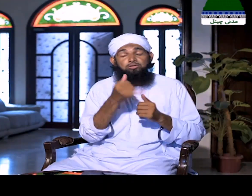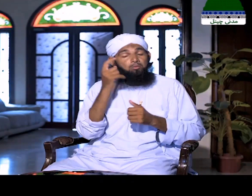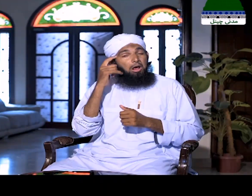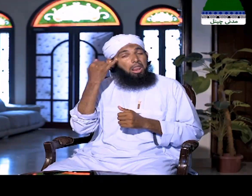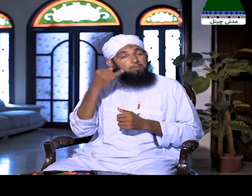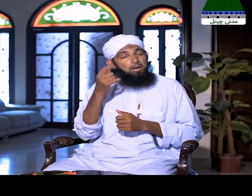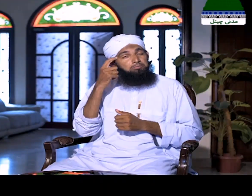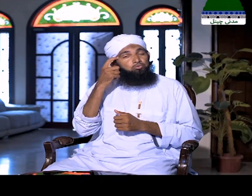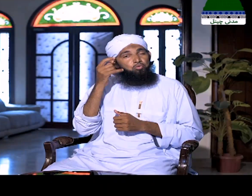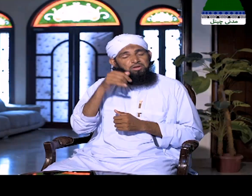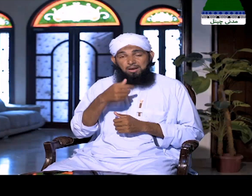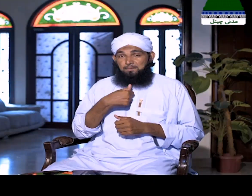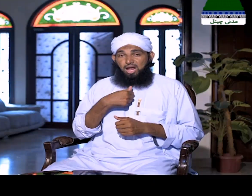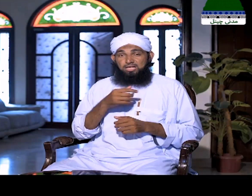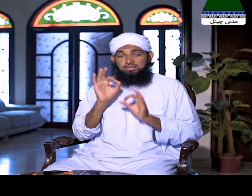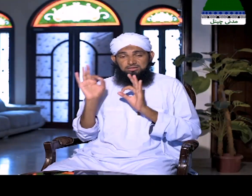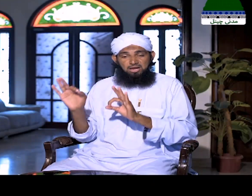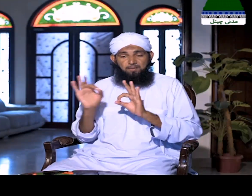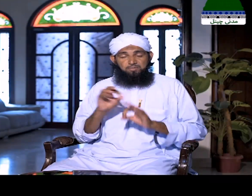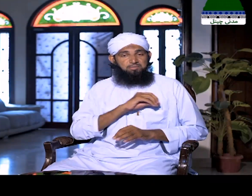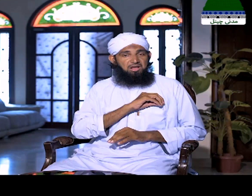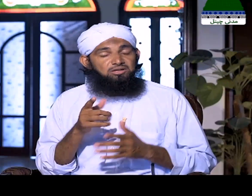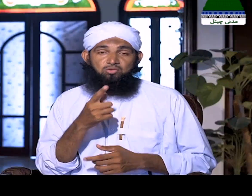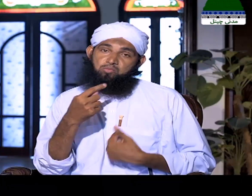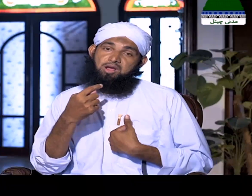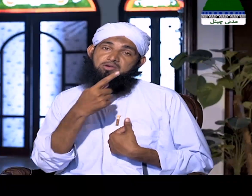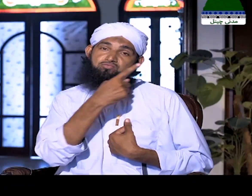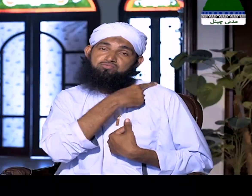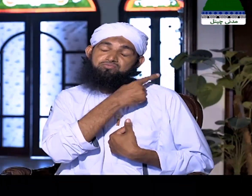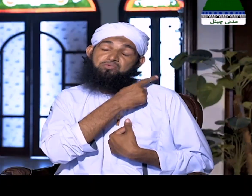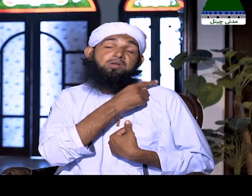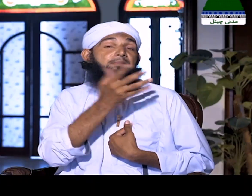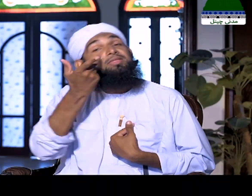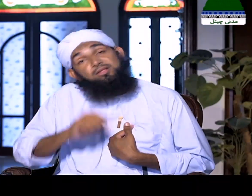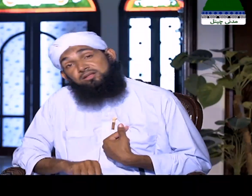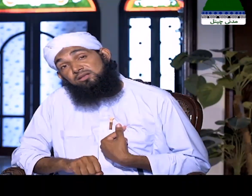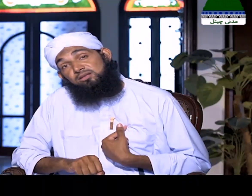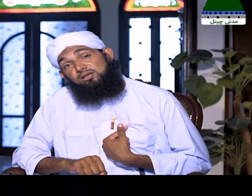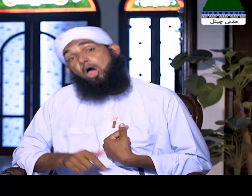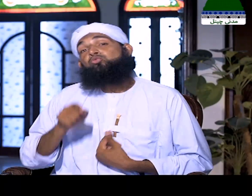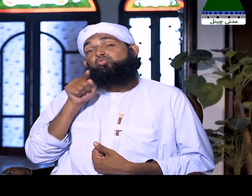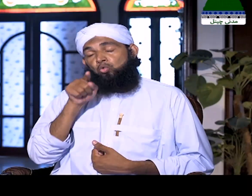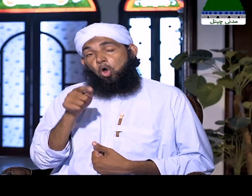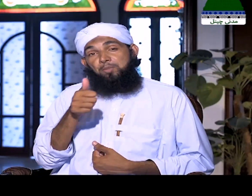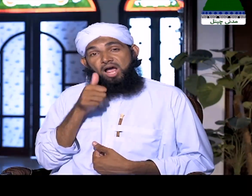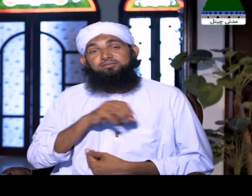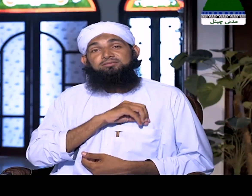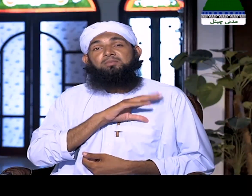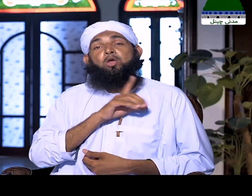یہ کہہ دیا کہ میں نے عدل و انصاف سے کام نہیں لیا تو ایسا شخص گناہ گار ہوگا، بہتری اسی میں ہے کہ تو